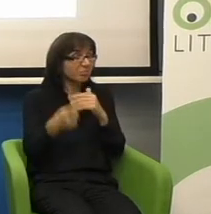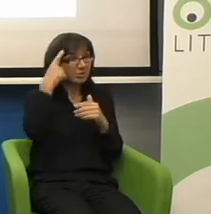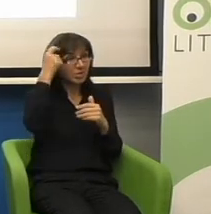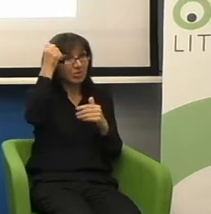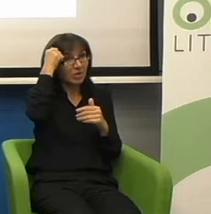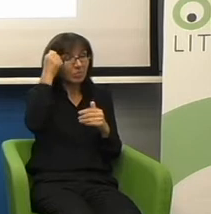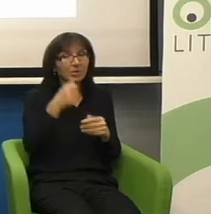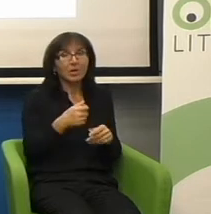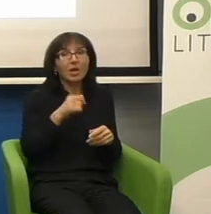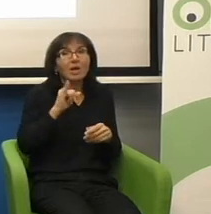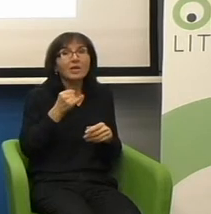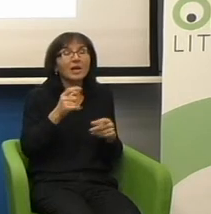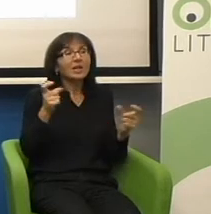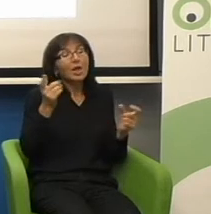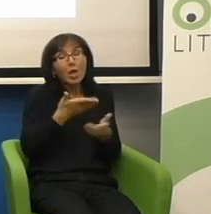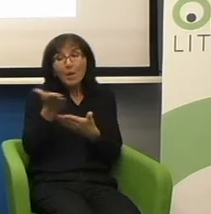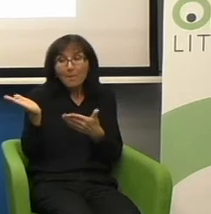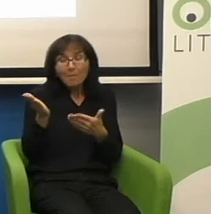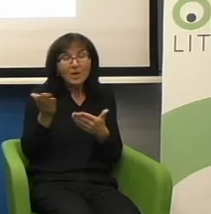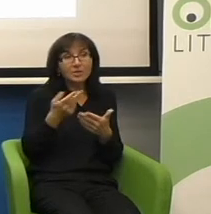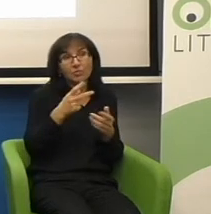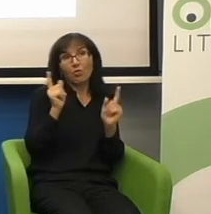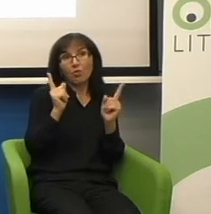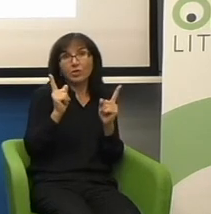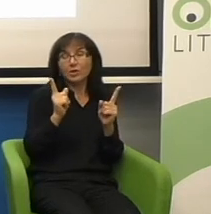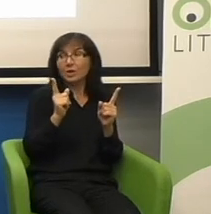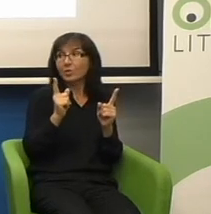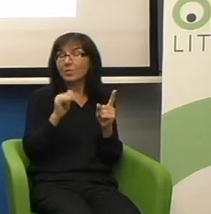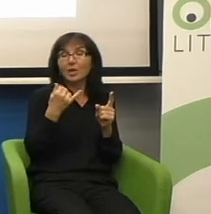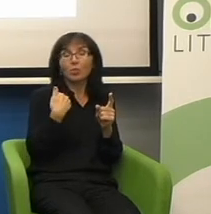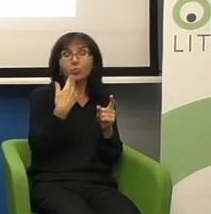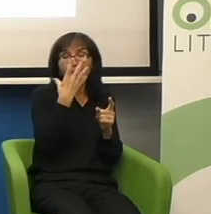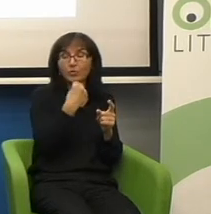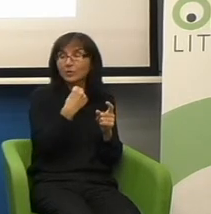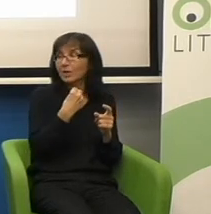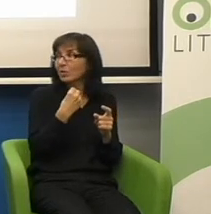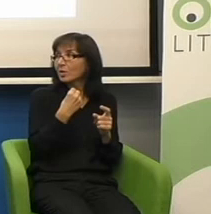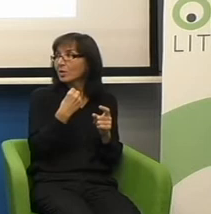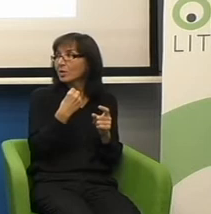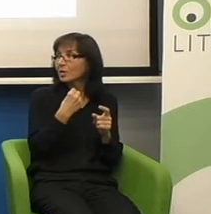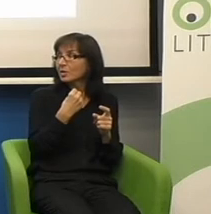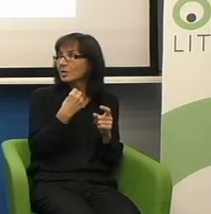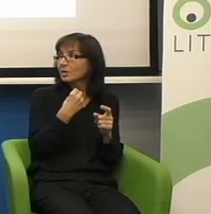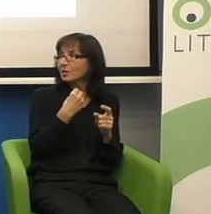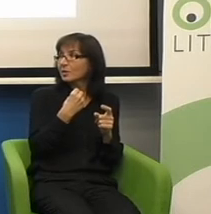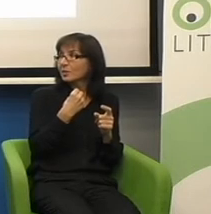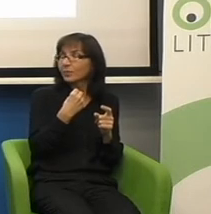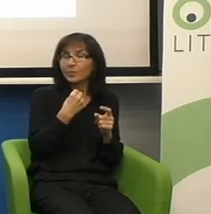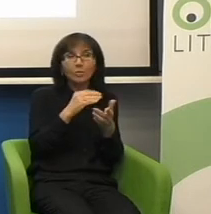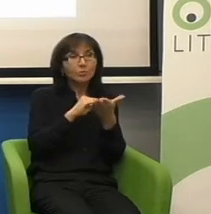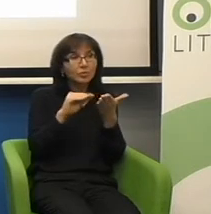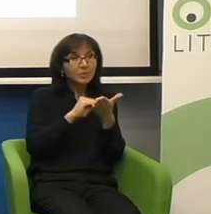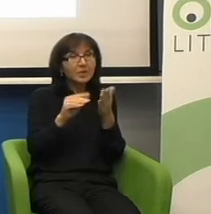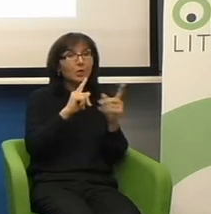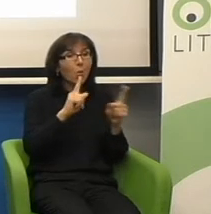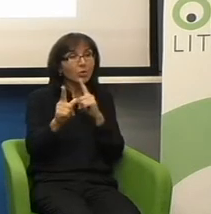To jak to z Państwa strony wyglądało? Ja może tylko powiem, ja Ci zaraz oddam głos, tylko powiem, że przy pisaniu